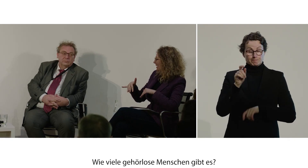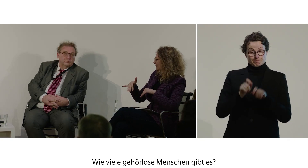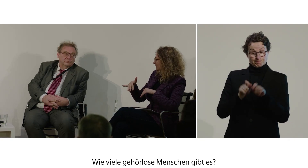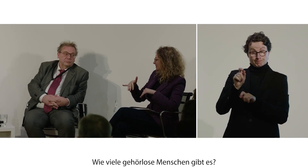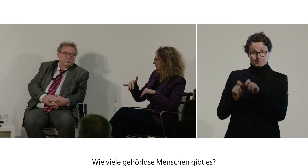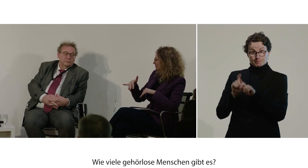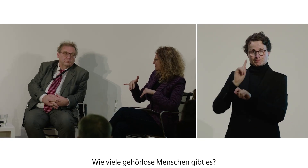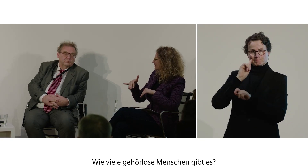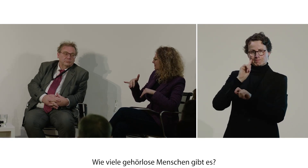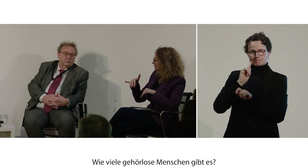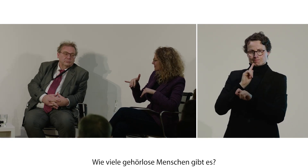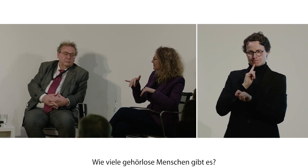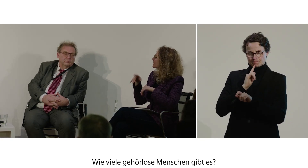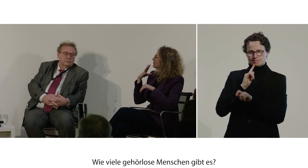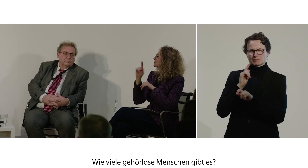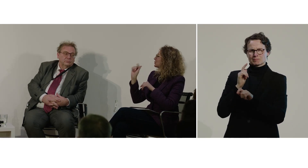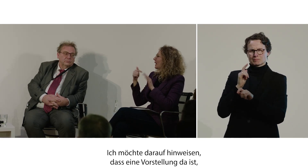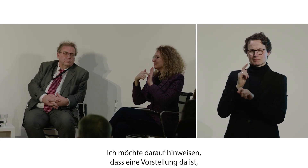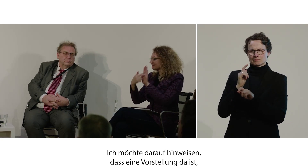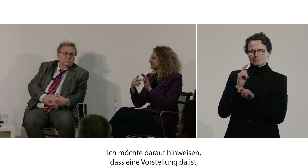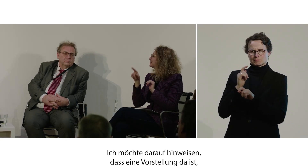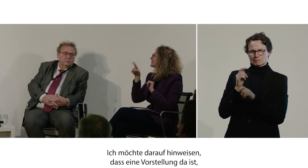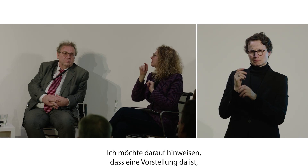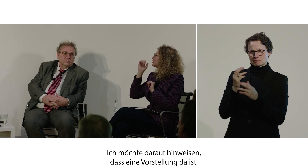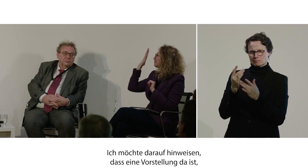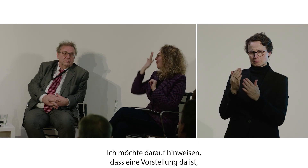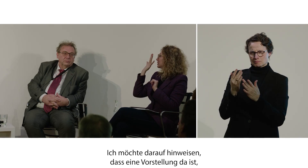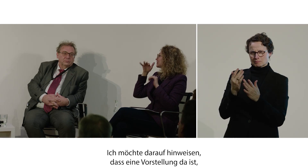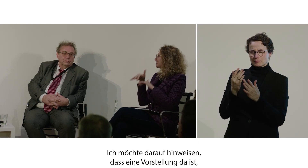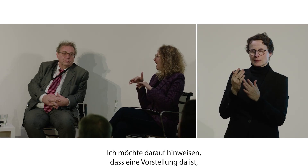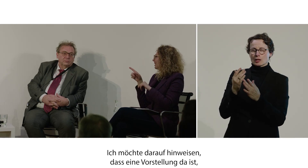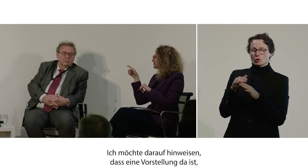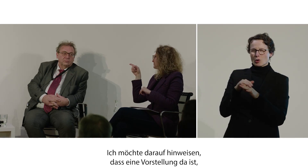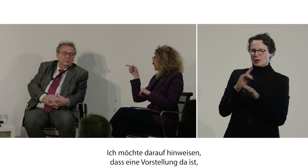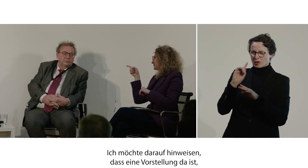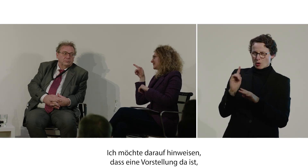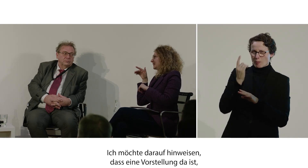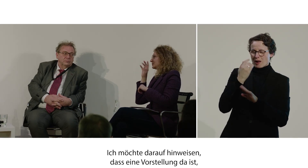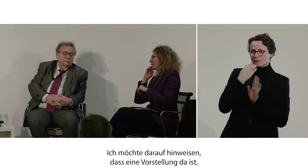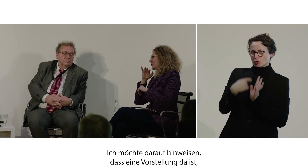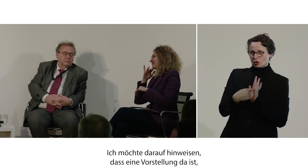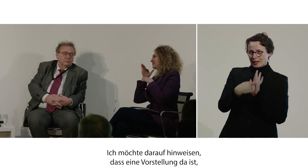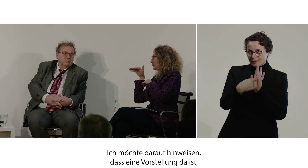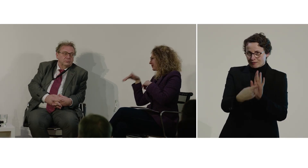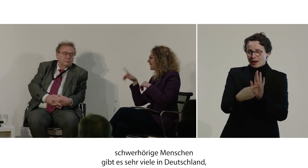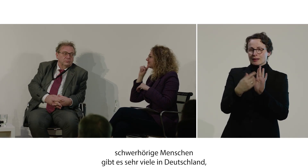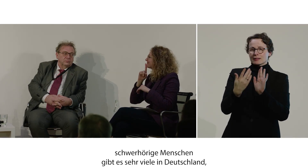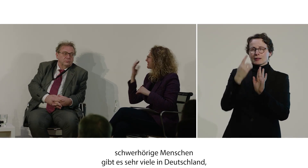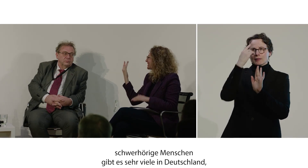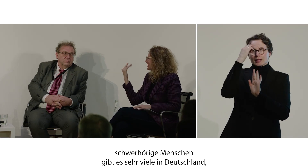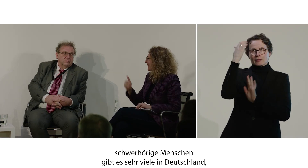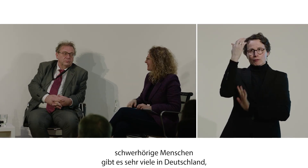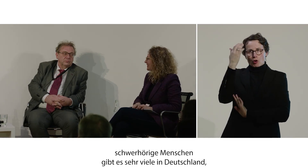wie viele gibt es? Also ich möchte gerne einfach nochmal darauf hinweisen, dass eine Vorstellung da ist.